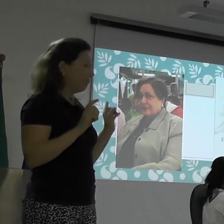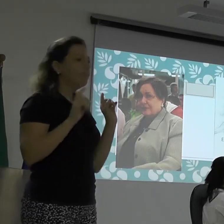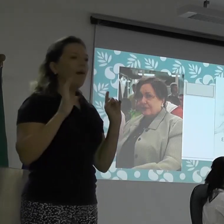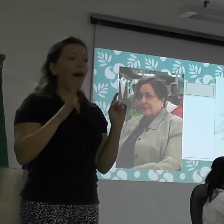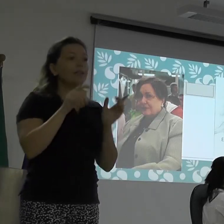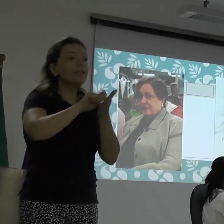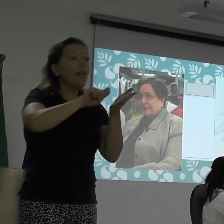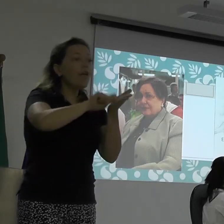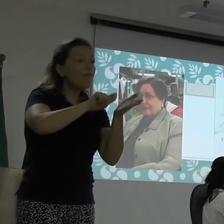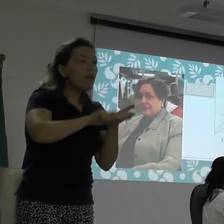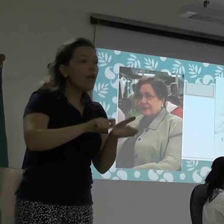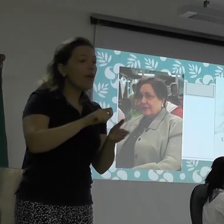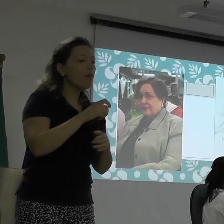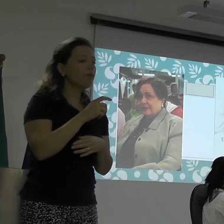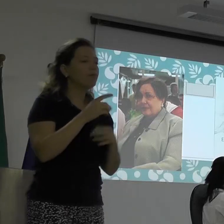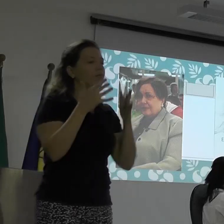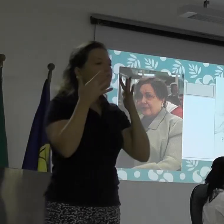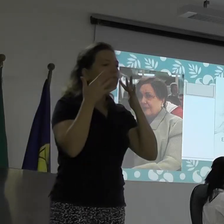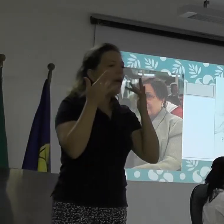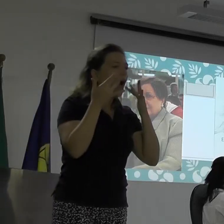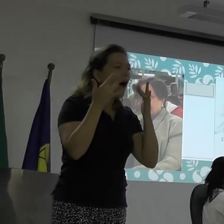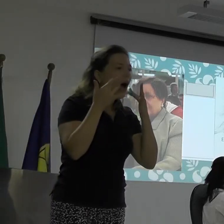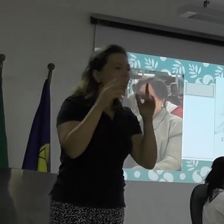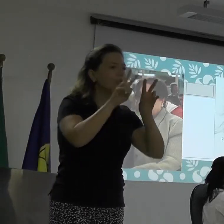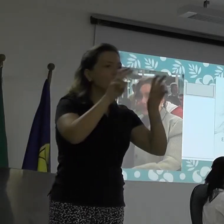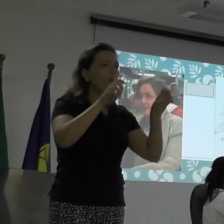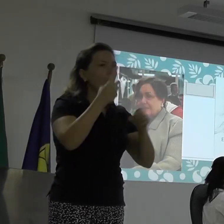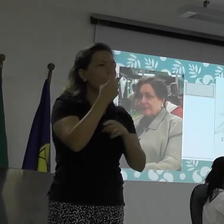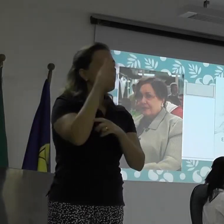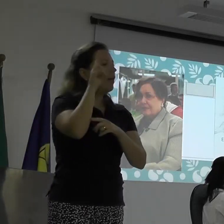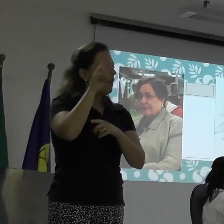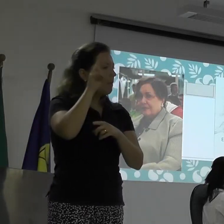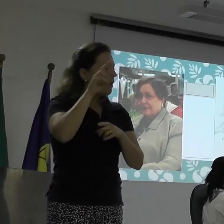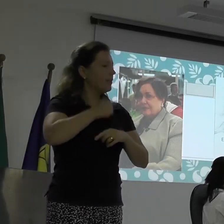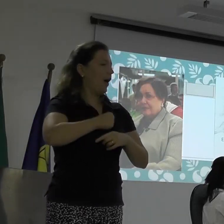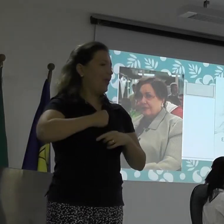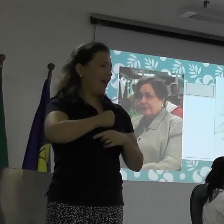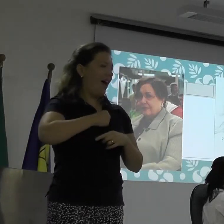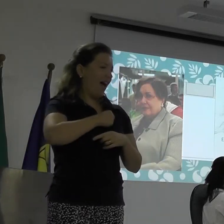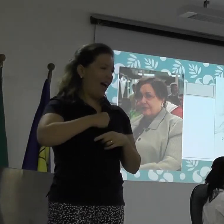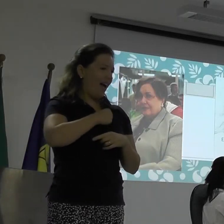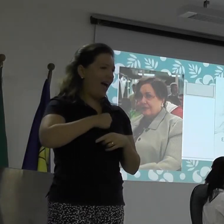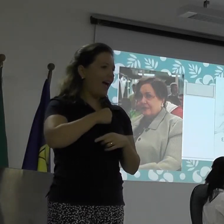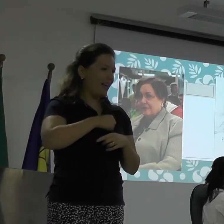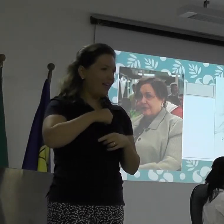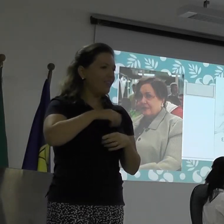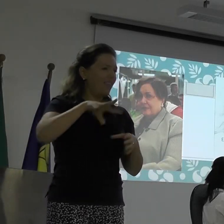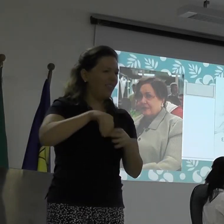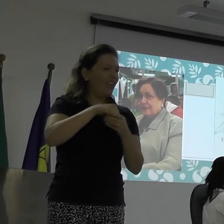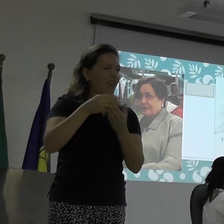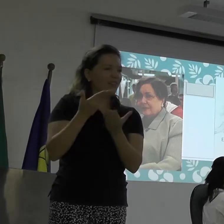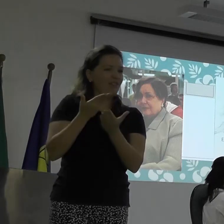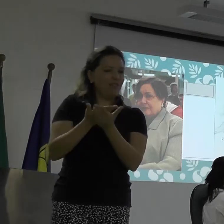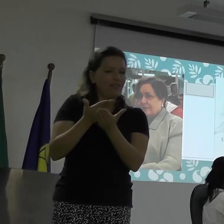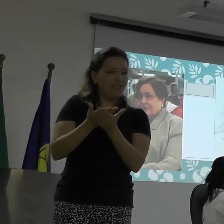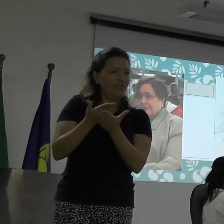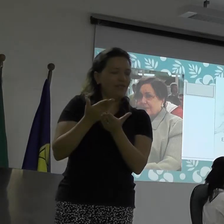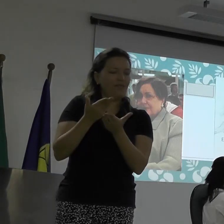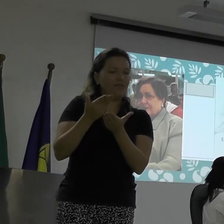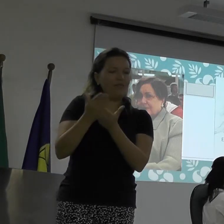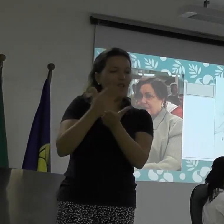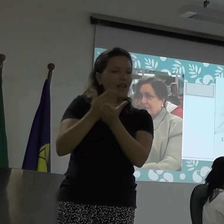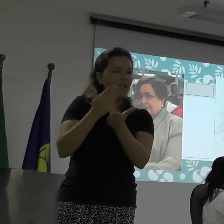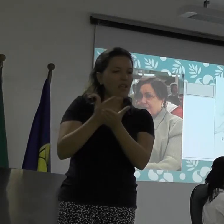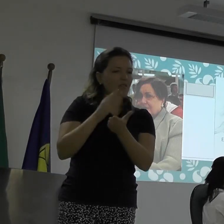que escreveu uma peça intitulada Uma Lembrança Saudosa, obra citada pelo estudioso Guilhermino César